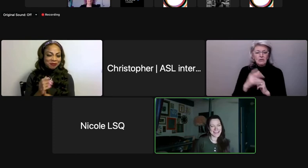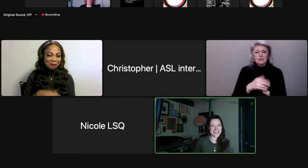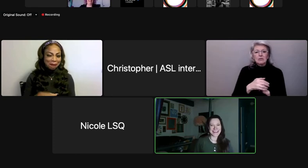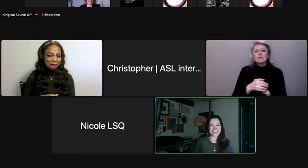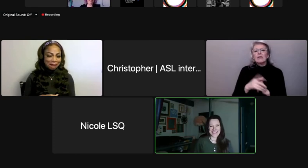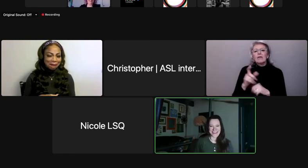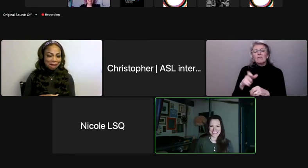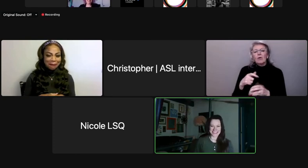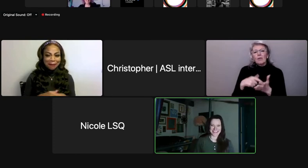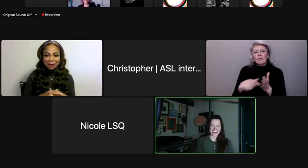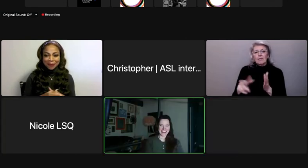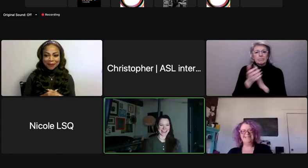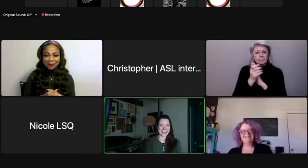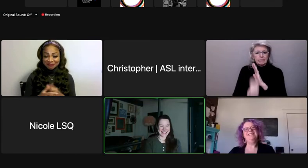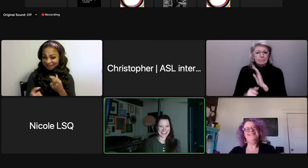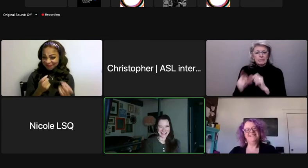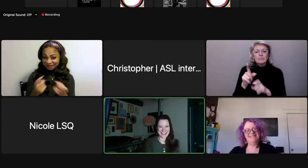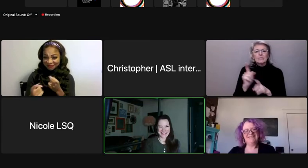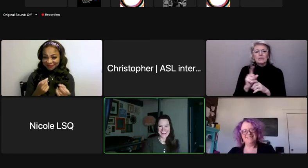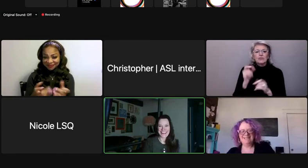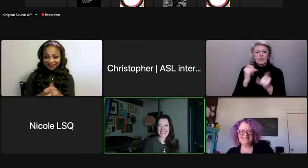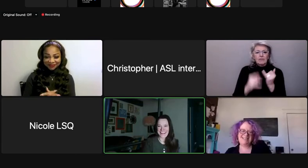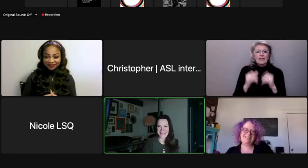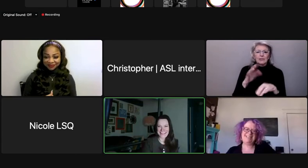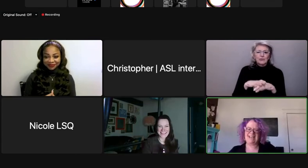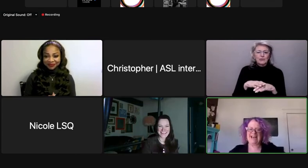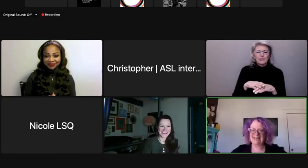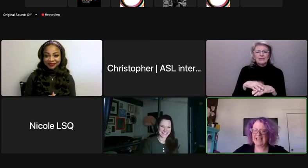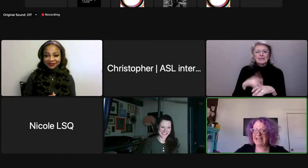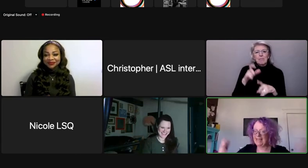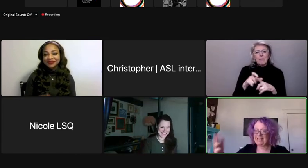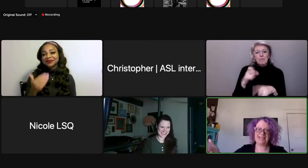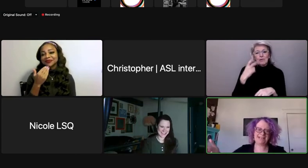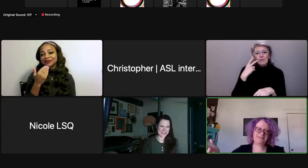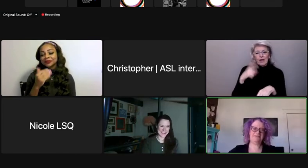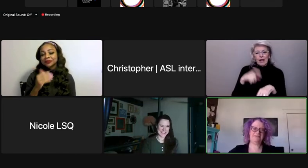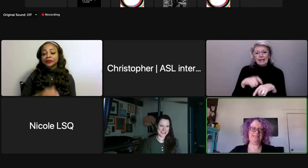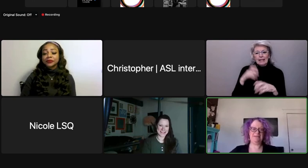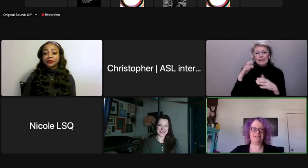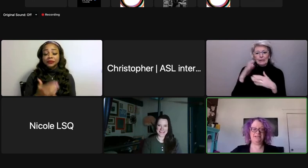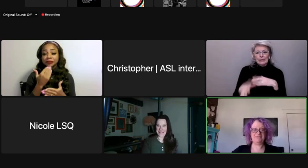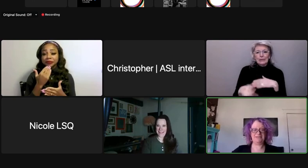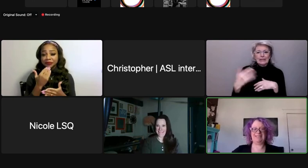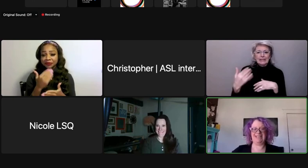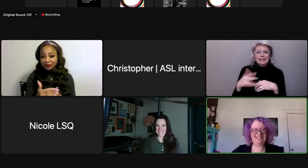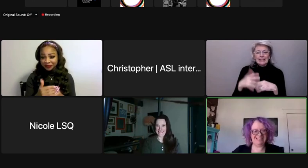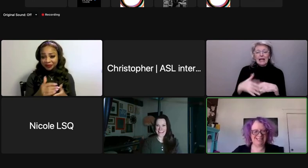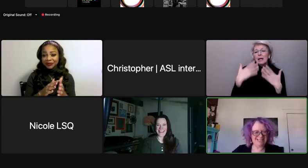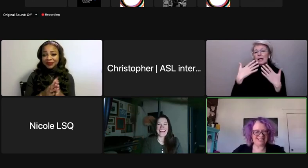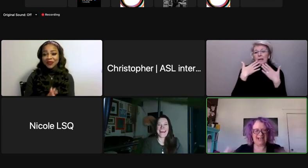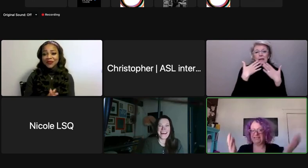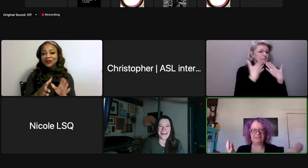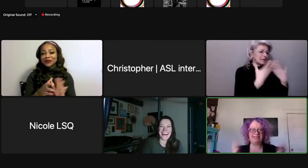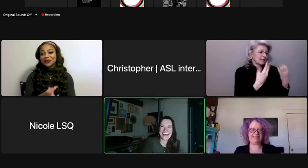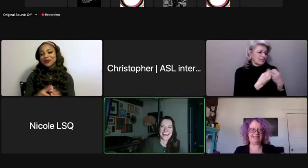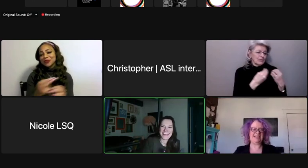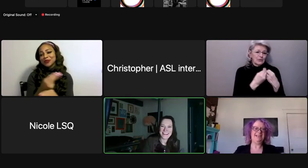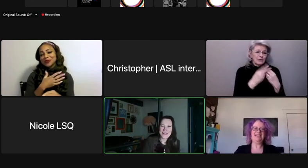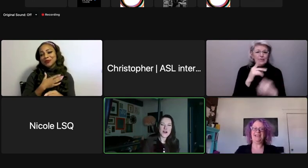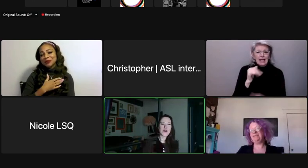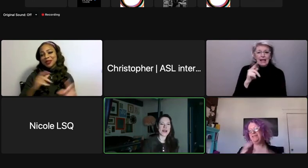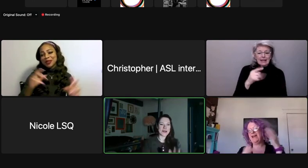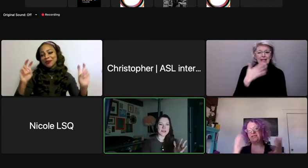leur expertise et puis je vais terminer sur ces paroles puisque je vois que le temps file et merci beaucoup et puis